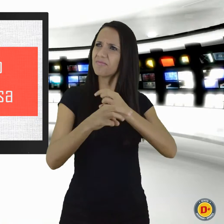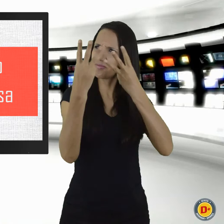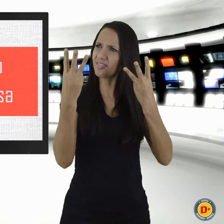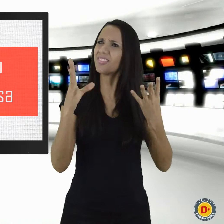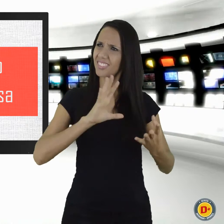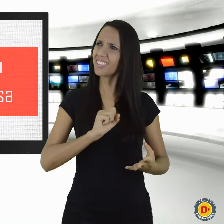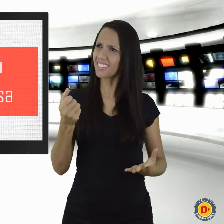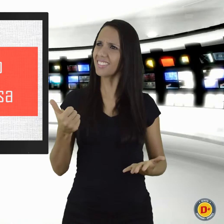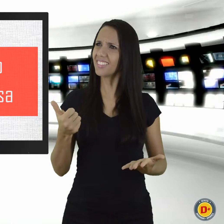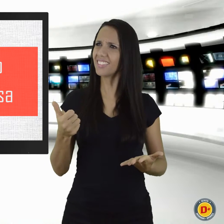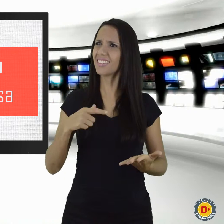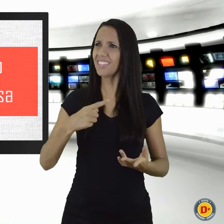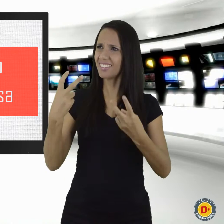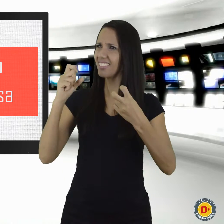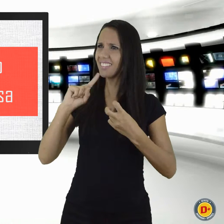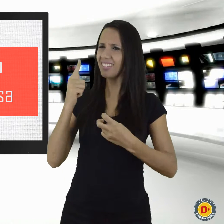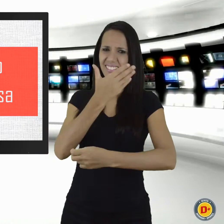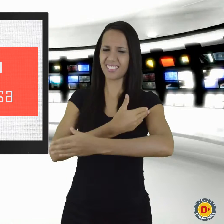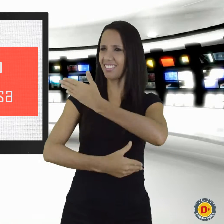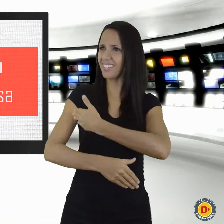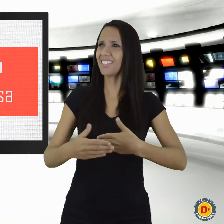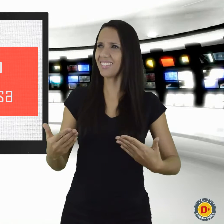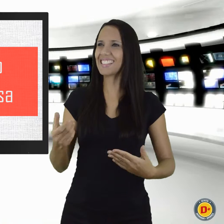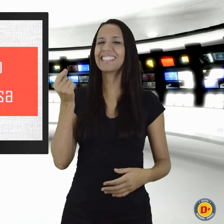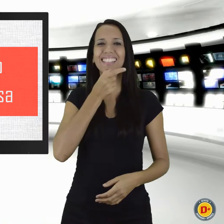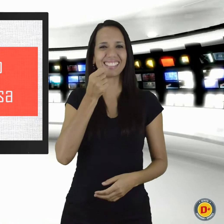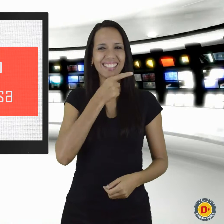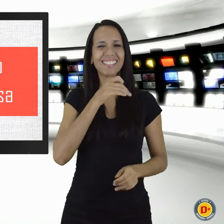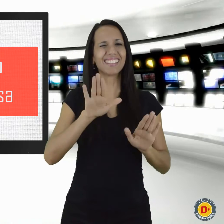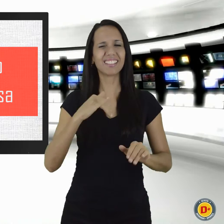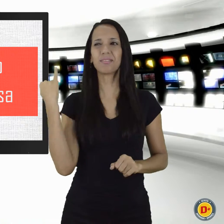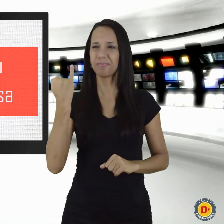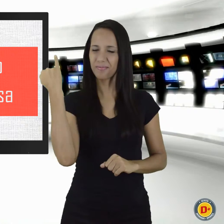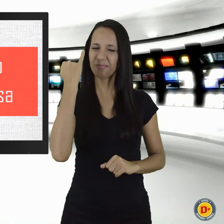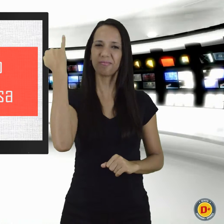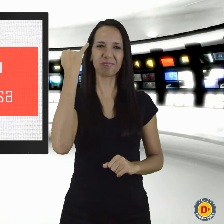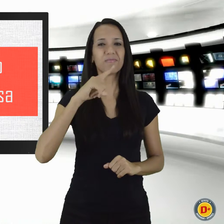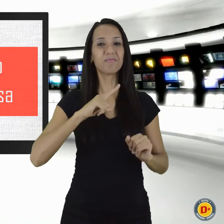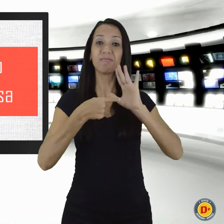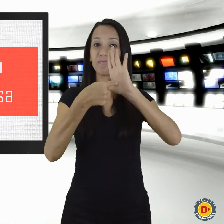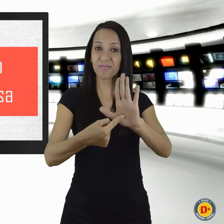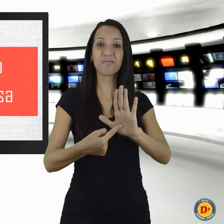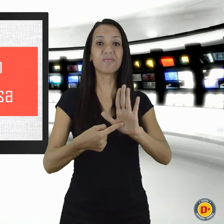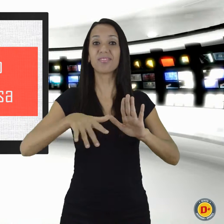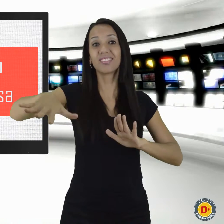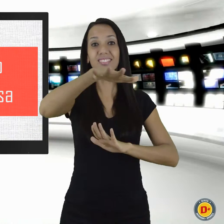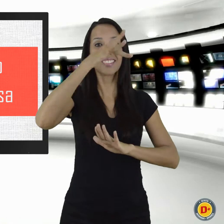Foi bem engraçado, mas também foi importante, pois é um reflexo de como a plateia me enxerga. Não me vê de forma diferenciada. Vai ao